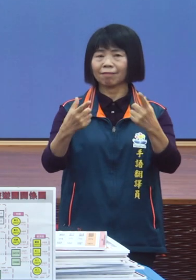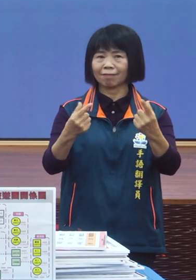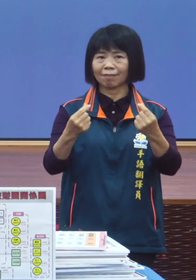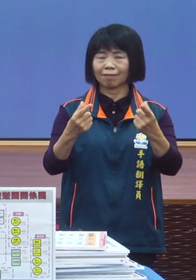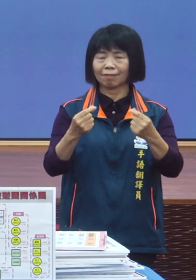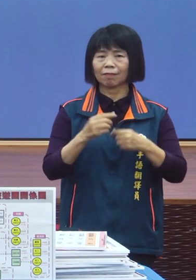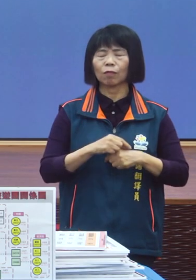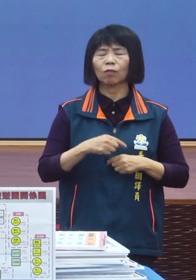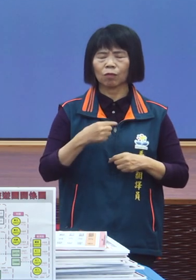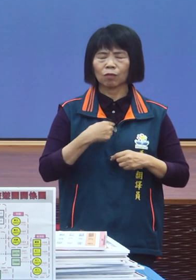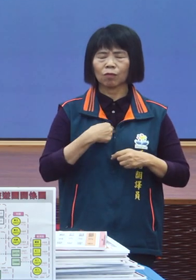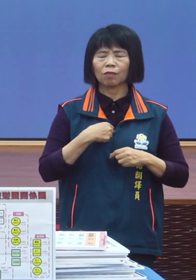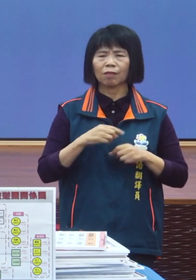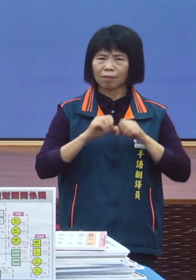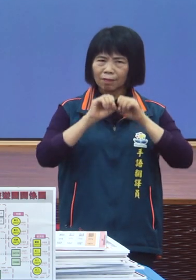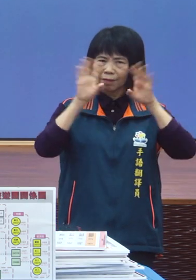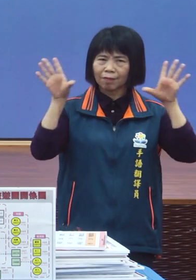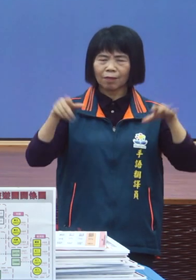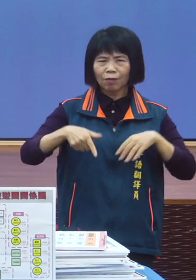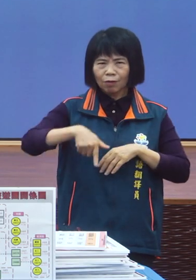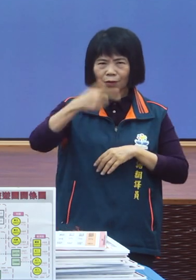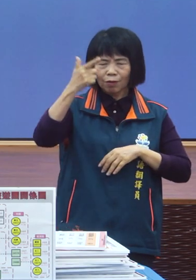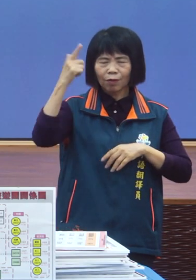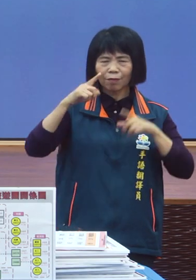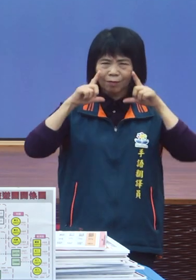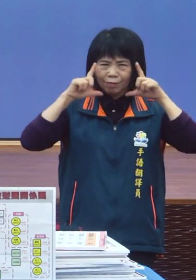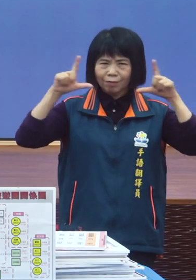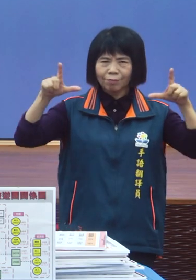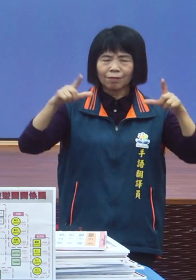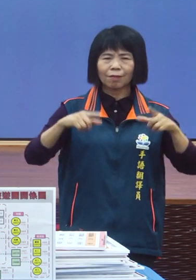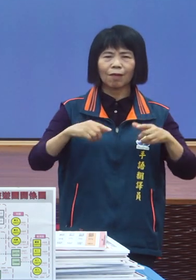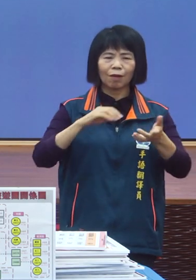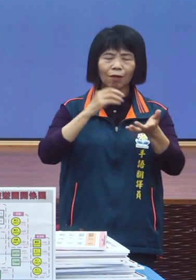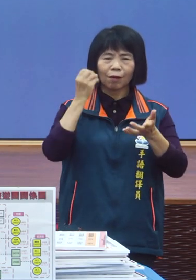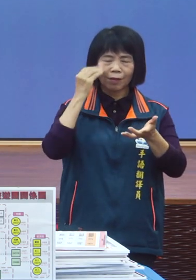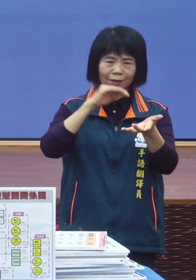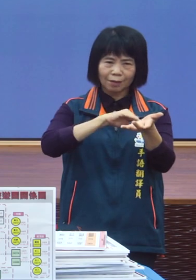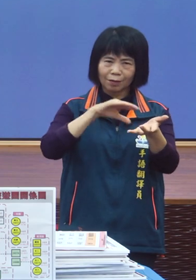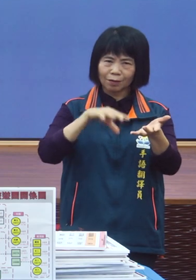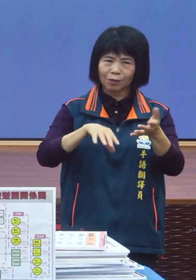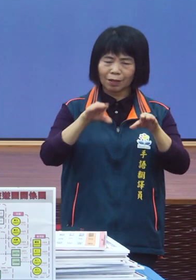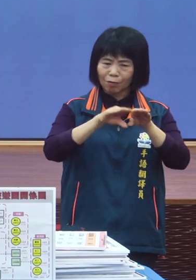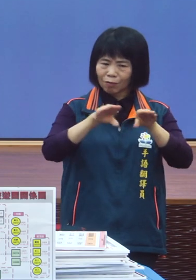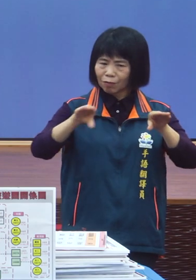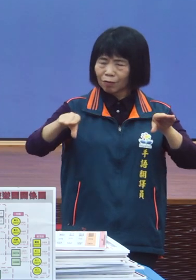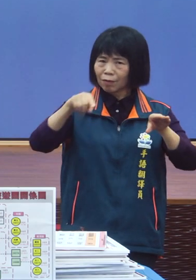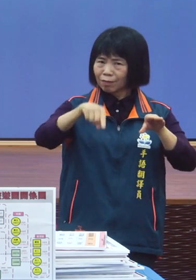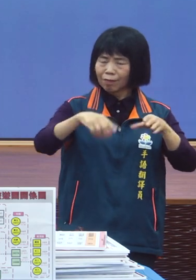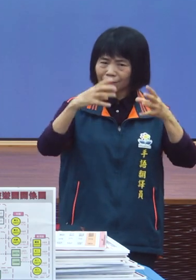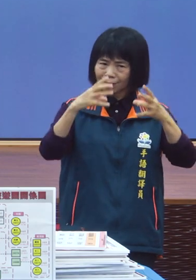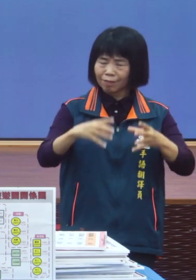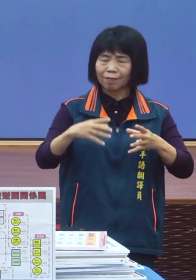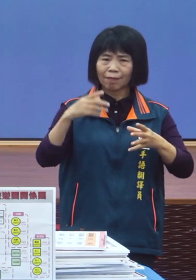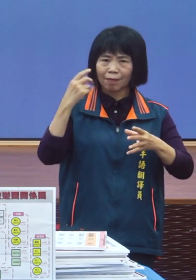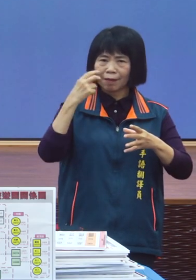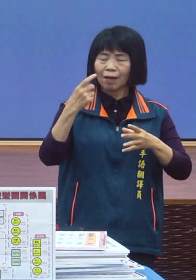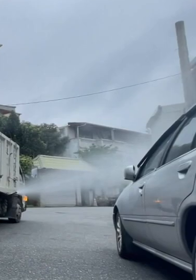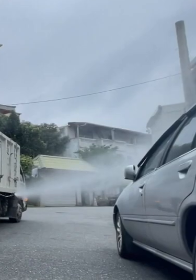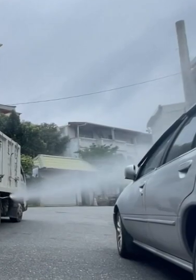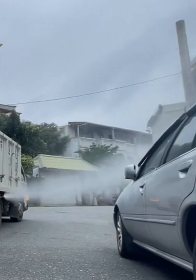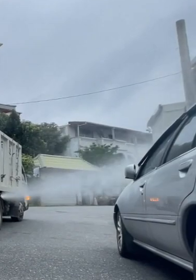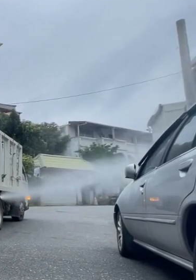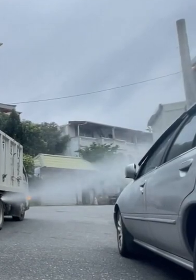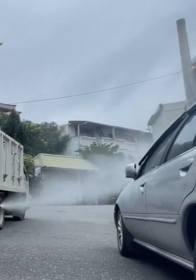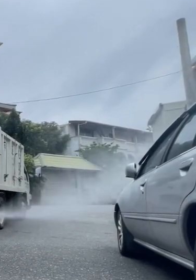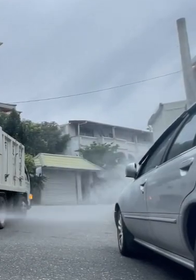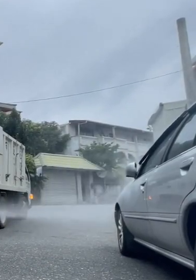这边郑重呼吁请你赶快出来到布里花莲医院旁边的这个筛检站去做筛检。